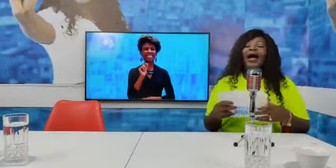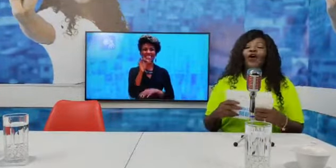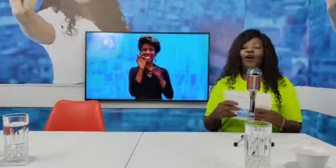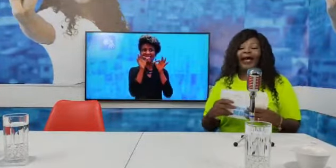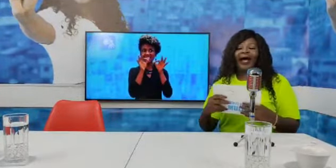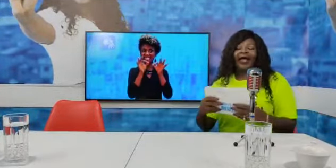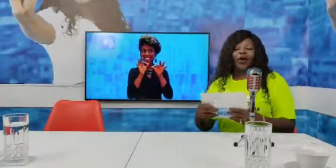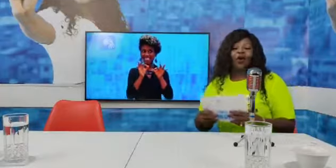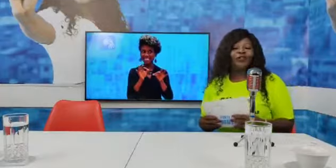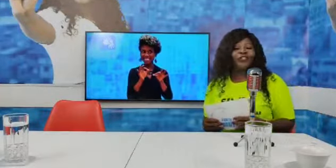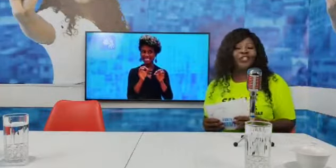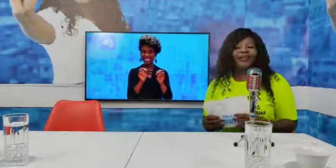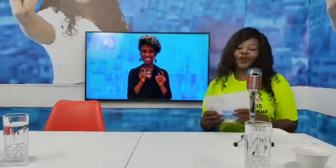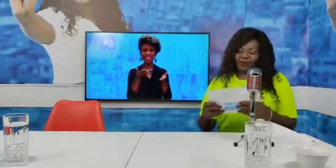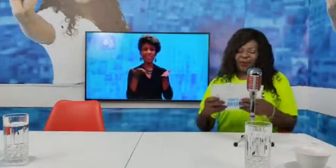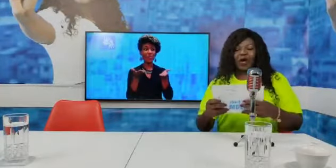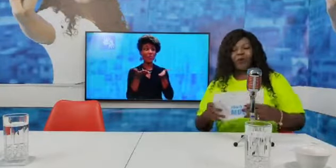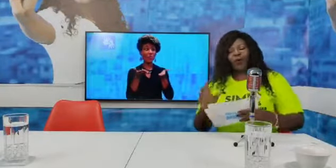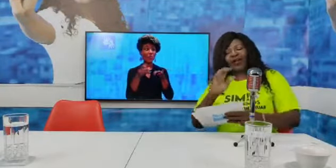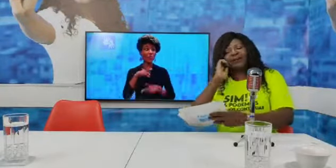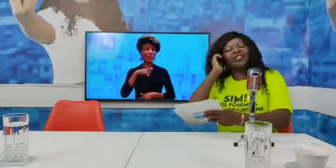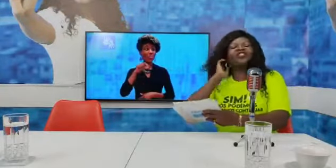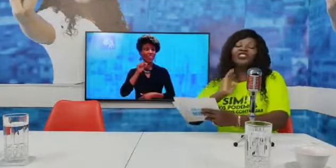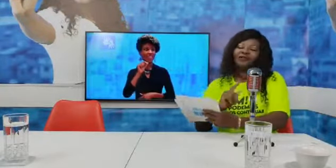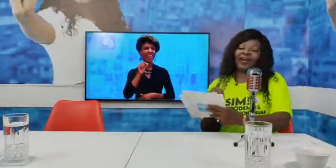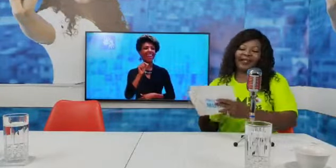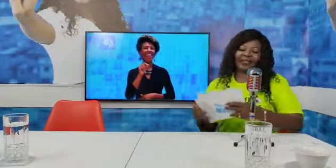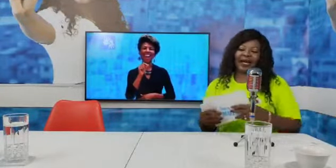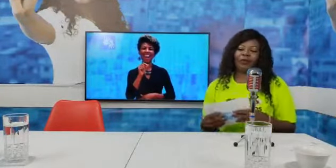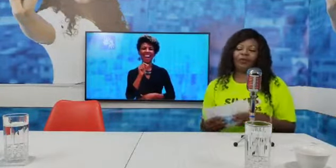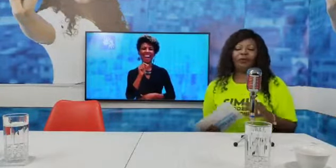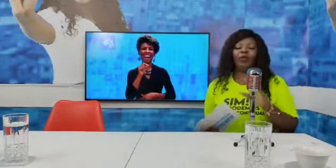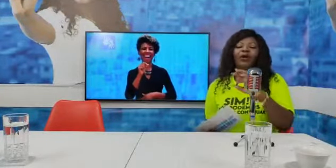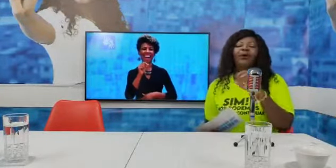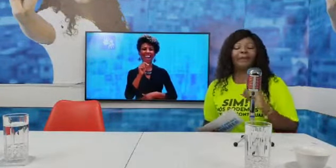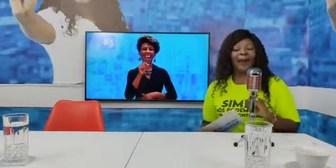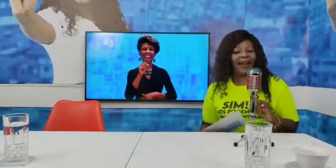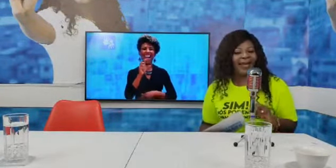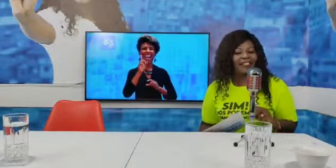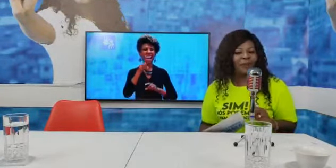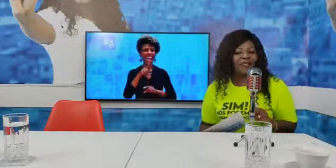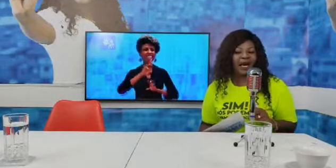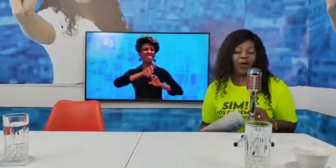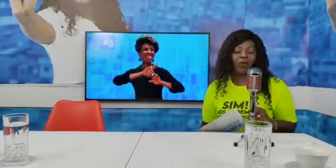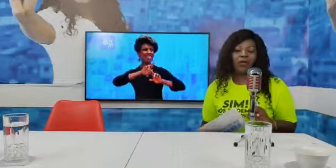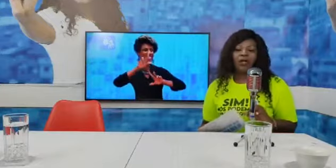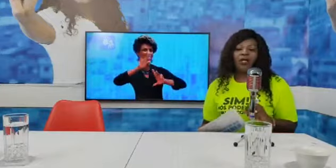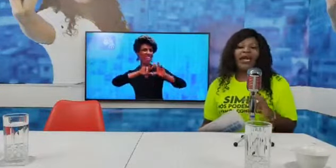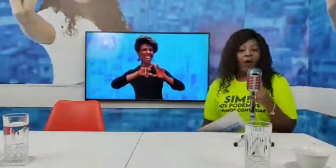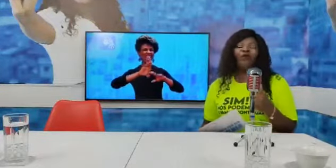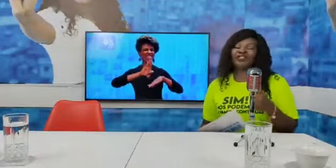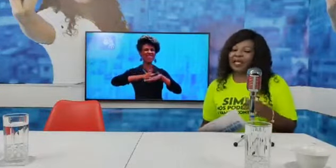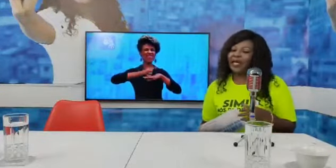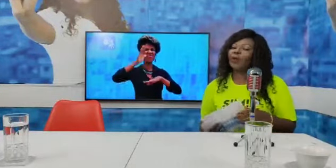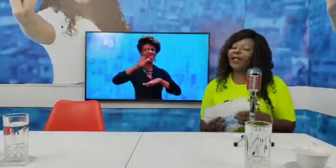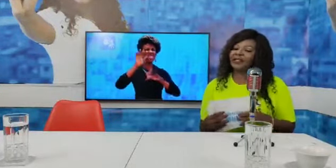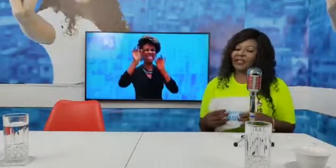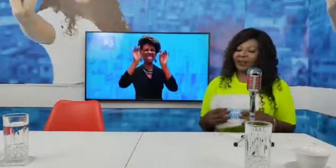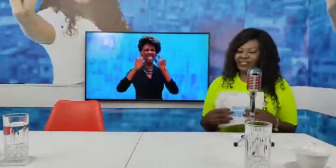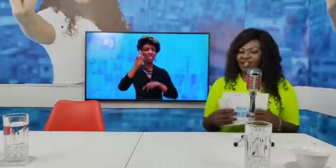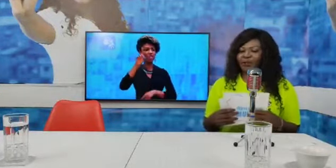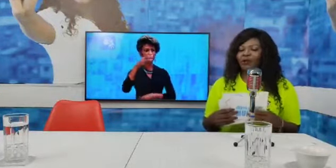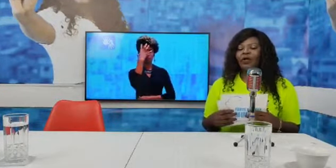certo. Agora, hoje nós vamos ter um programa diferenciado, um programa para lá de especial. E algo sério